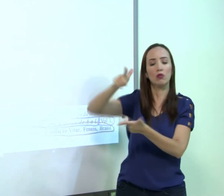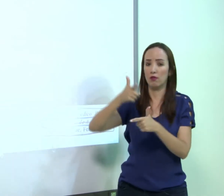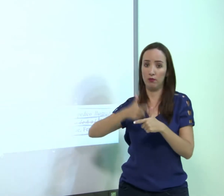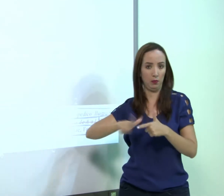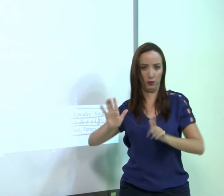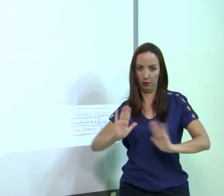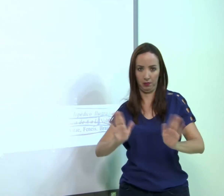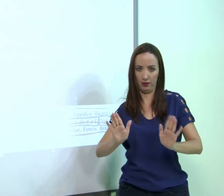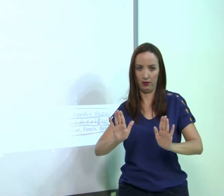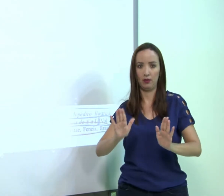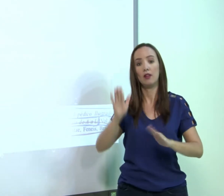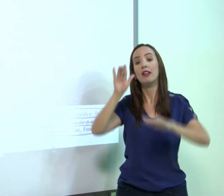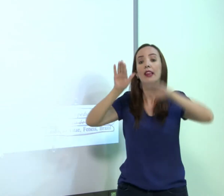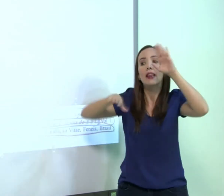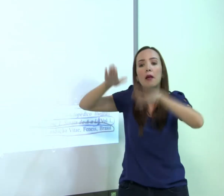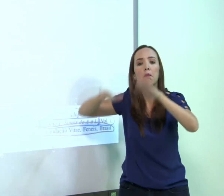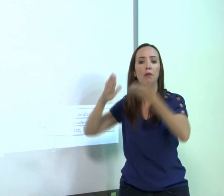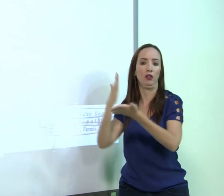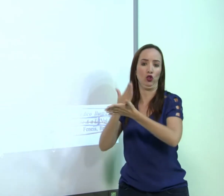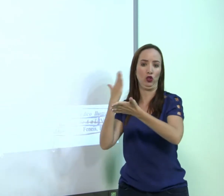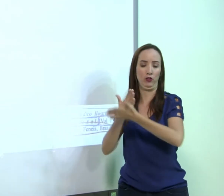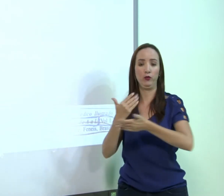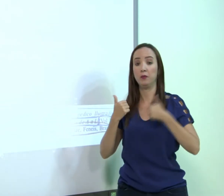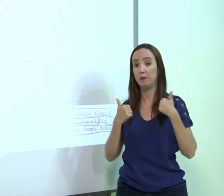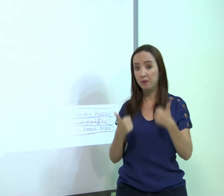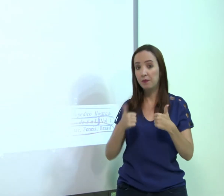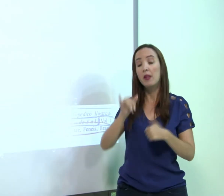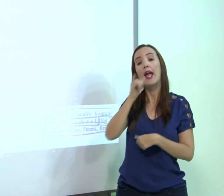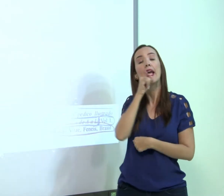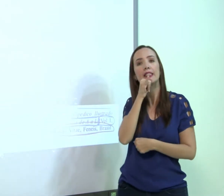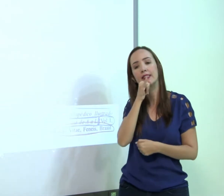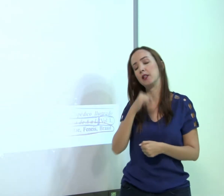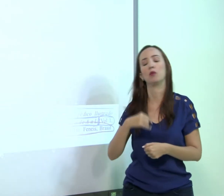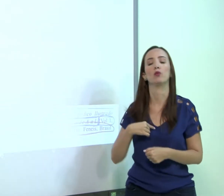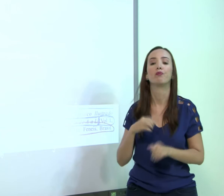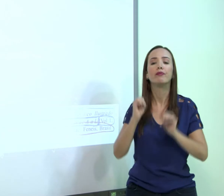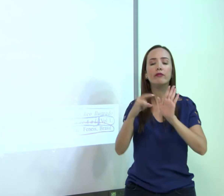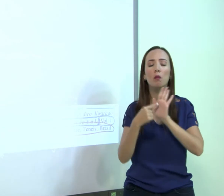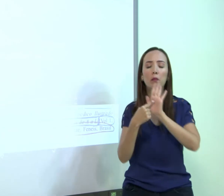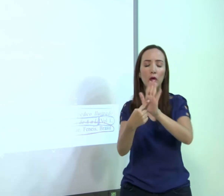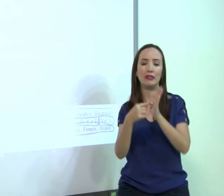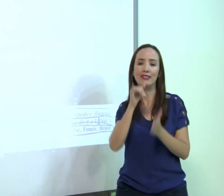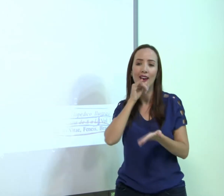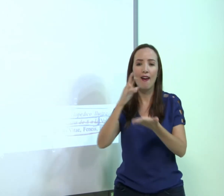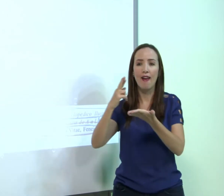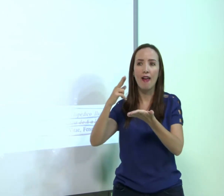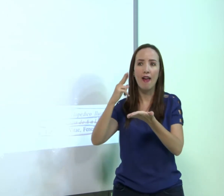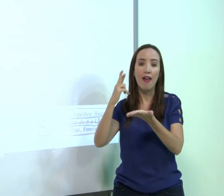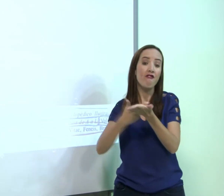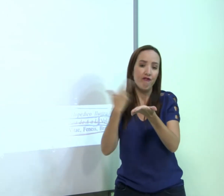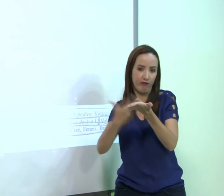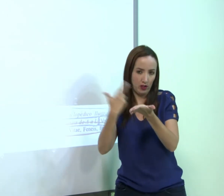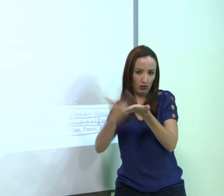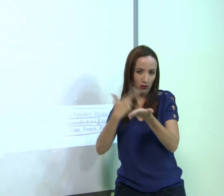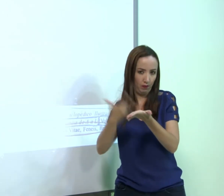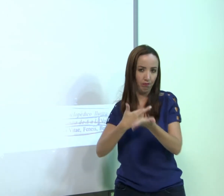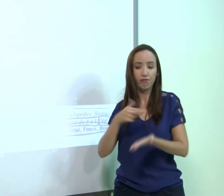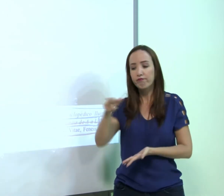Se não tem outros volumes, colocamos um volume. Não precisa se colocar volume, mas a ordem tem que ser essa. Por exemplo,